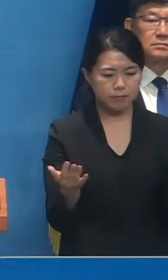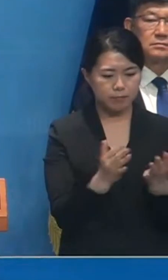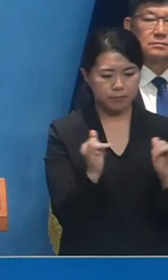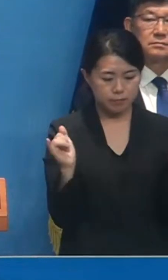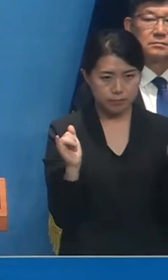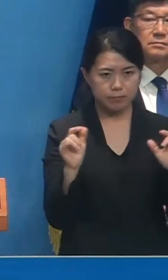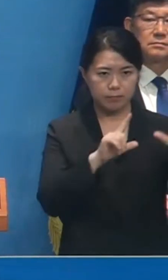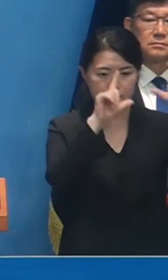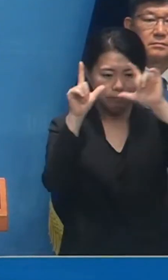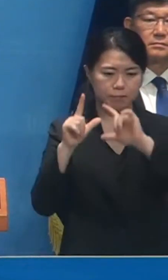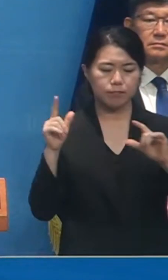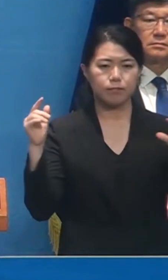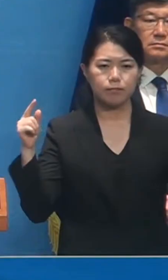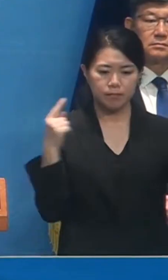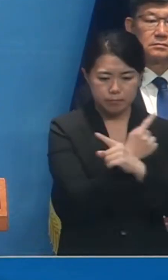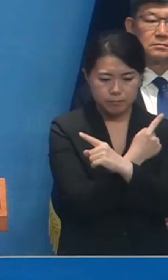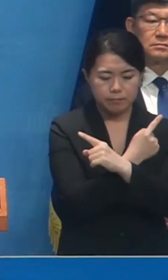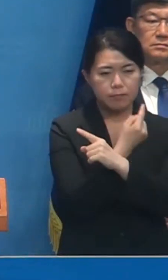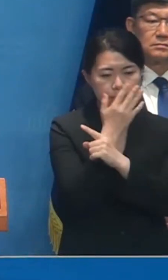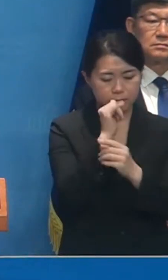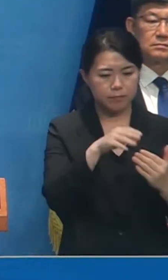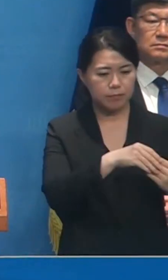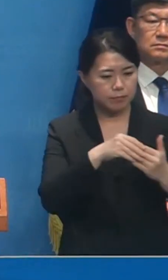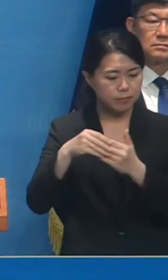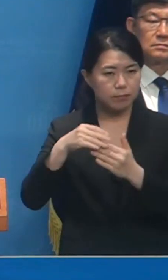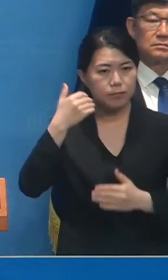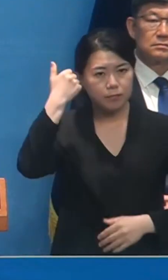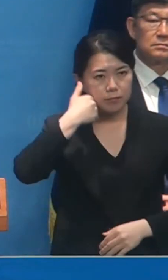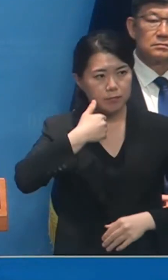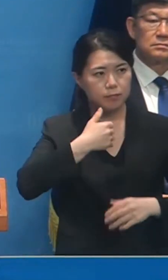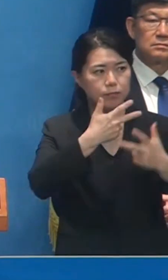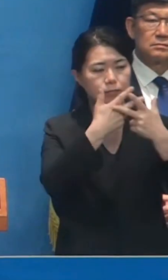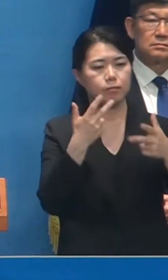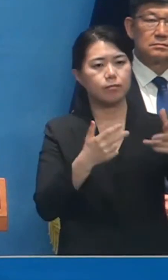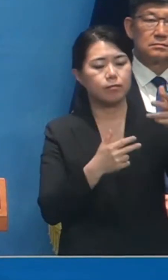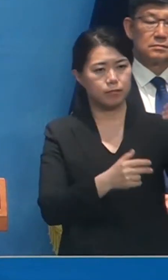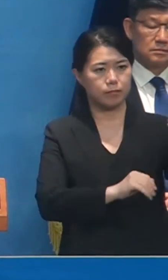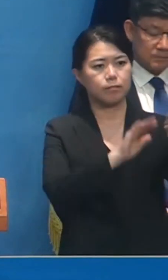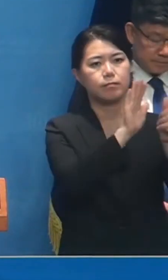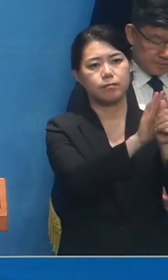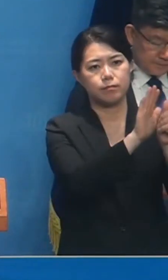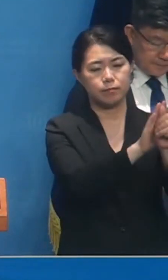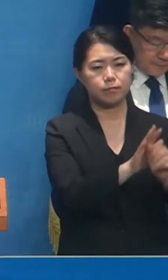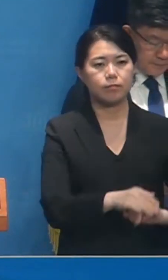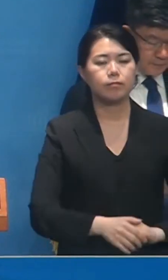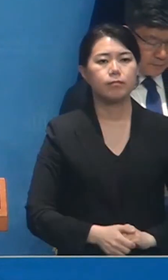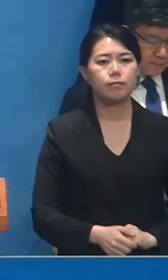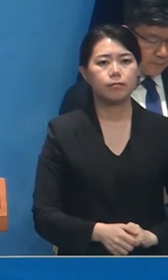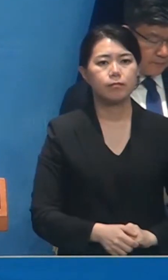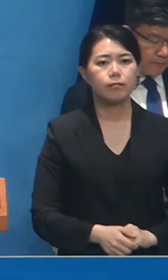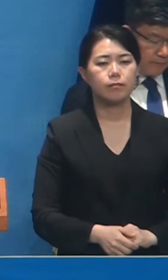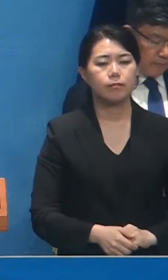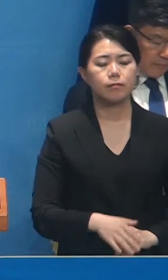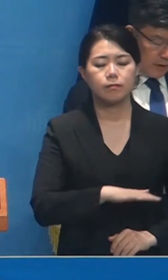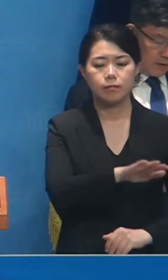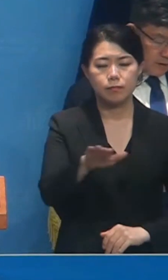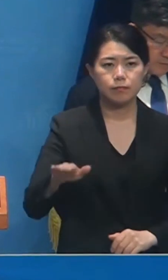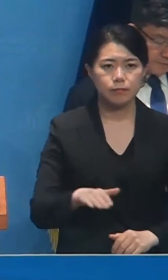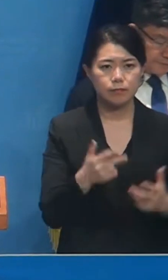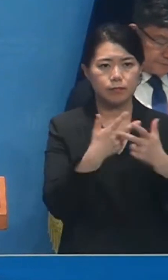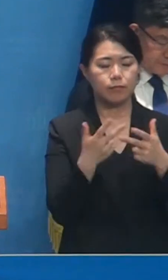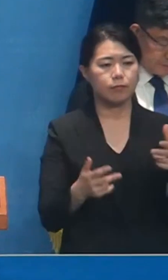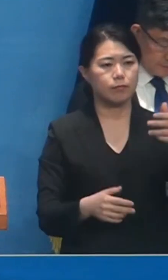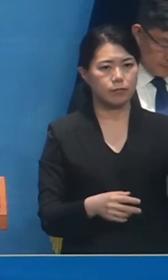삶을 변화시킬 수 있는 지도자로서 이재명 후보님을 강력히 지지합니다. 저희는